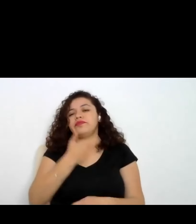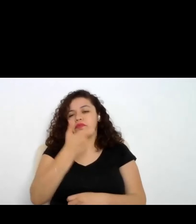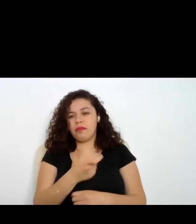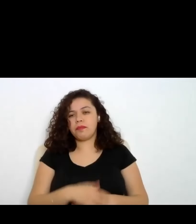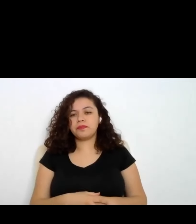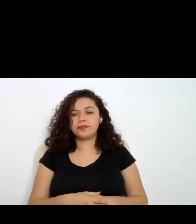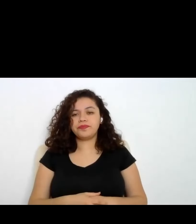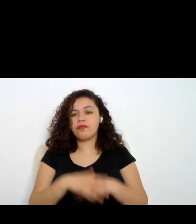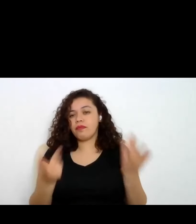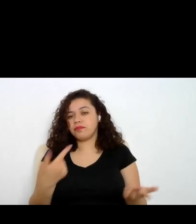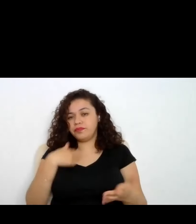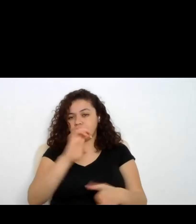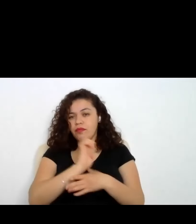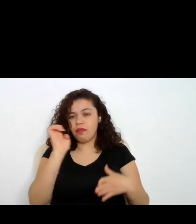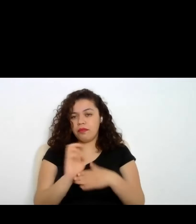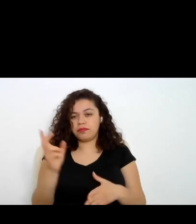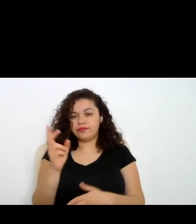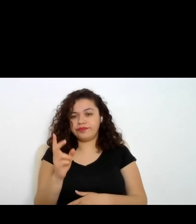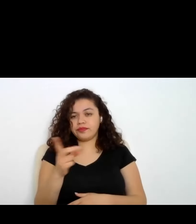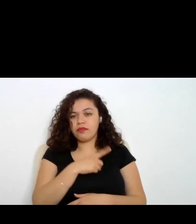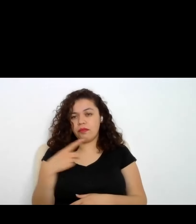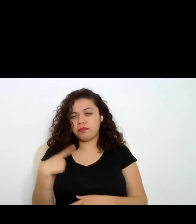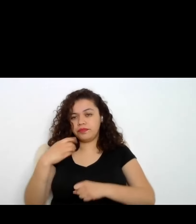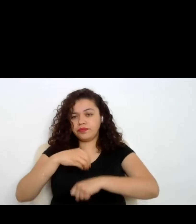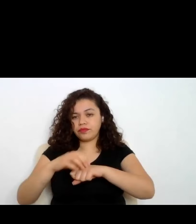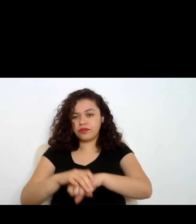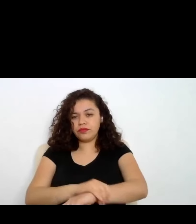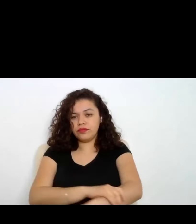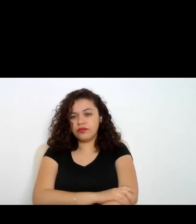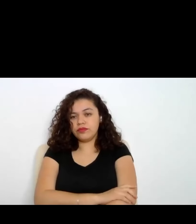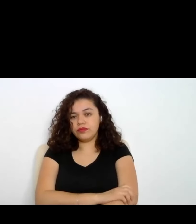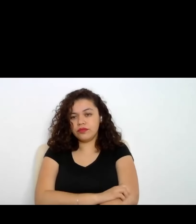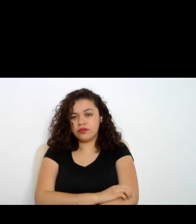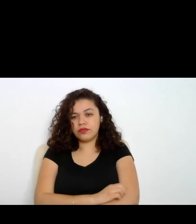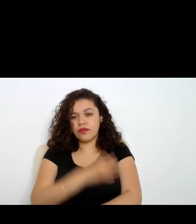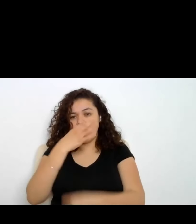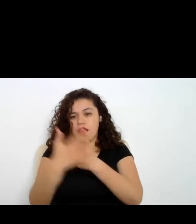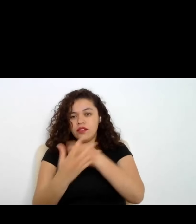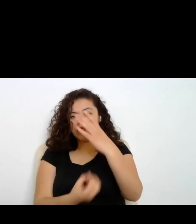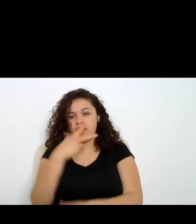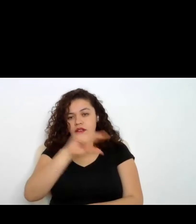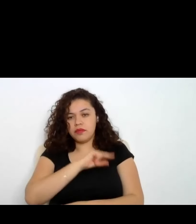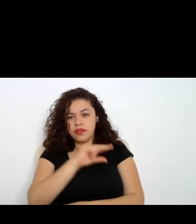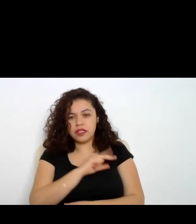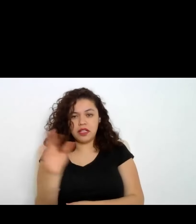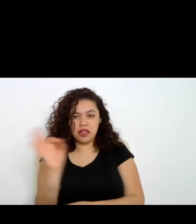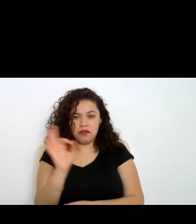entonces voy a tener que poner a disposición del titular un nuevo aviso de privacidad y a lo mejor